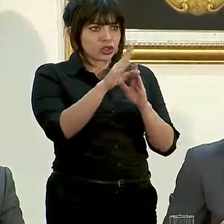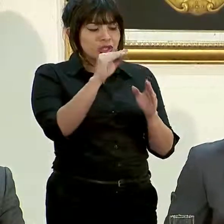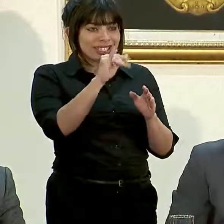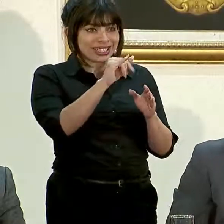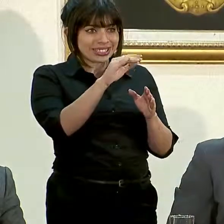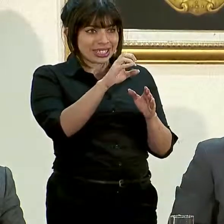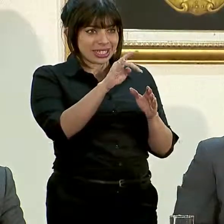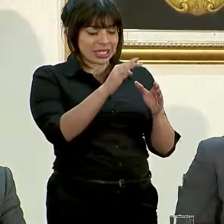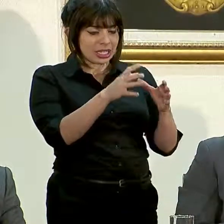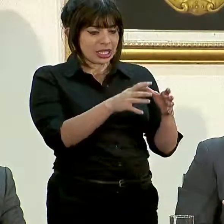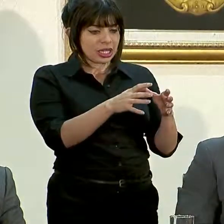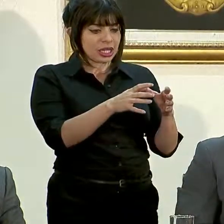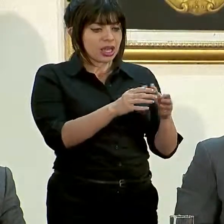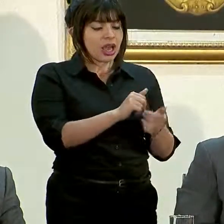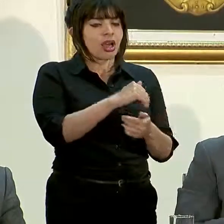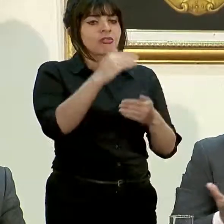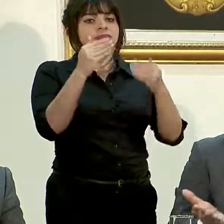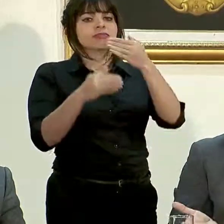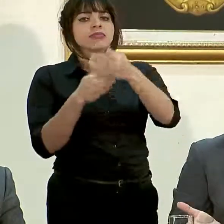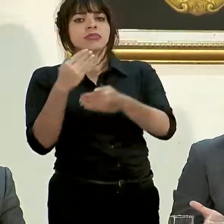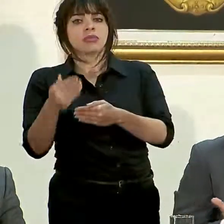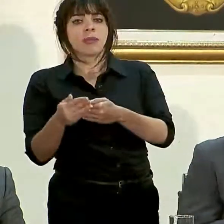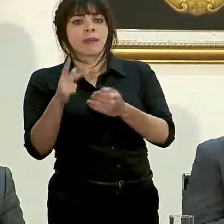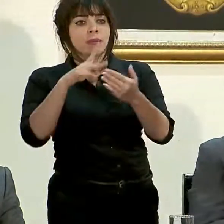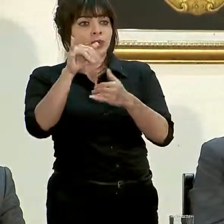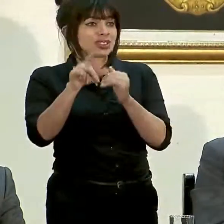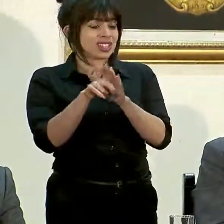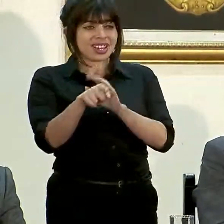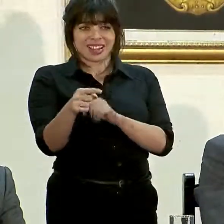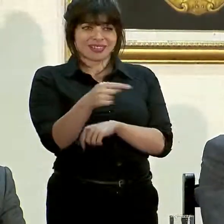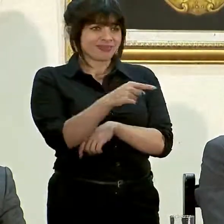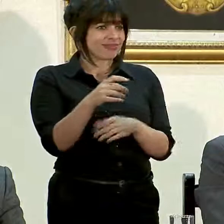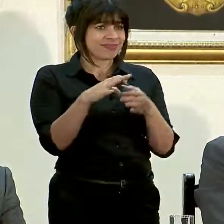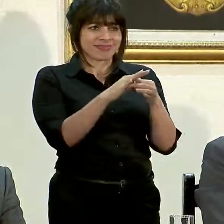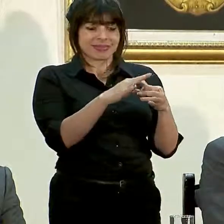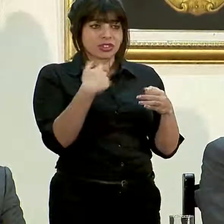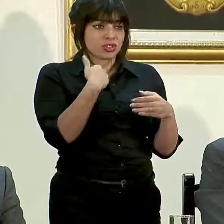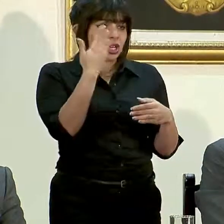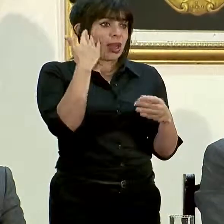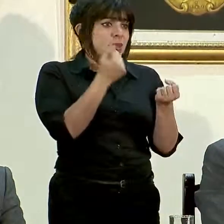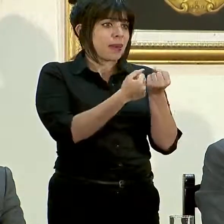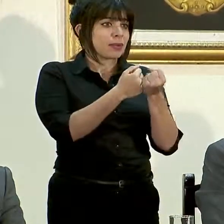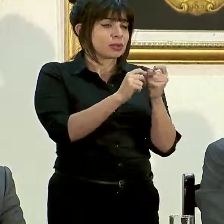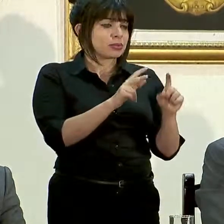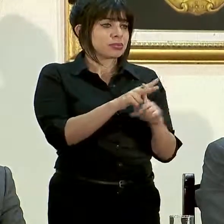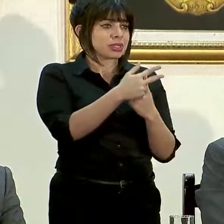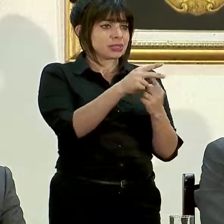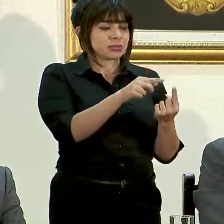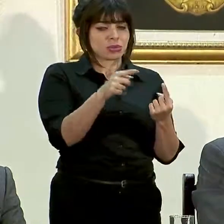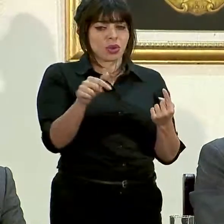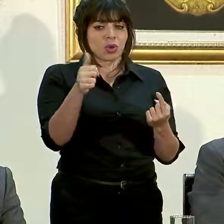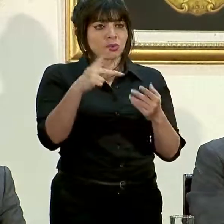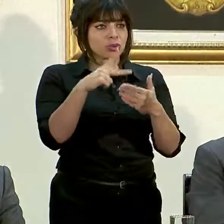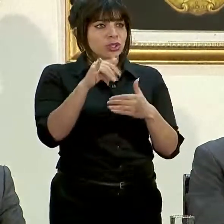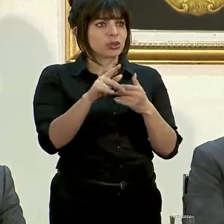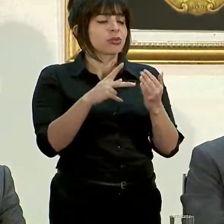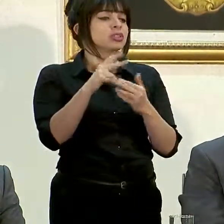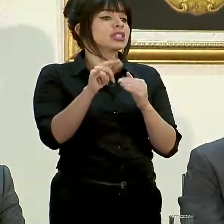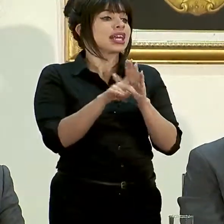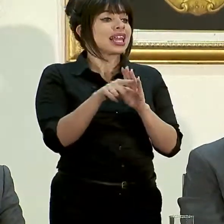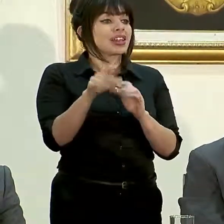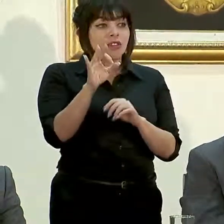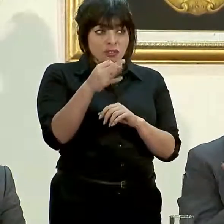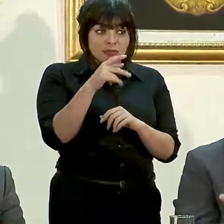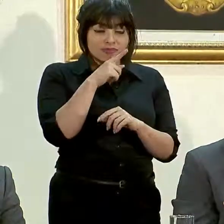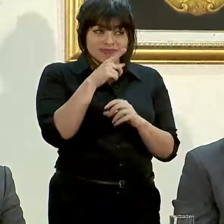ICT, a un proyecto de ley que hoy no tiene nada que ver con el que habíamos apoyado originalmente. Un proyecto de ley que además de